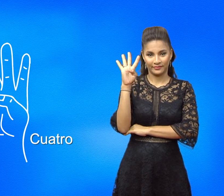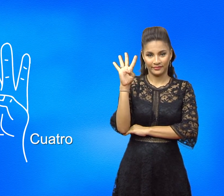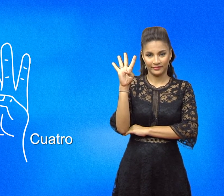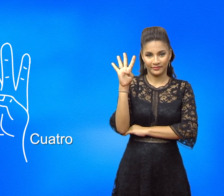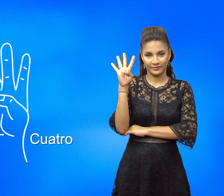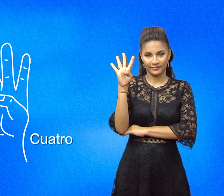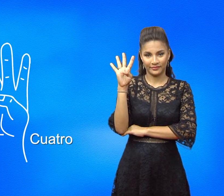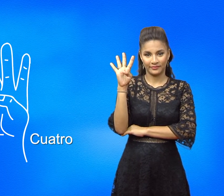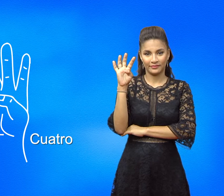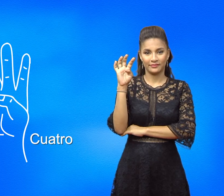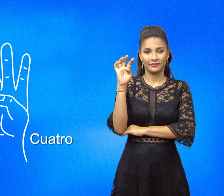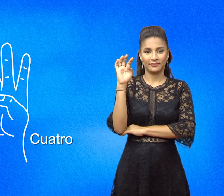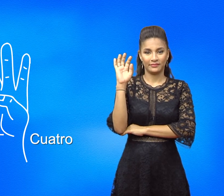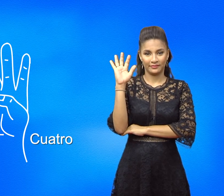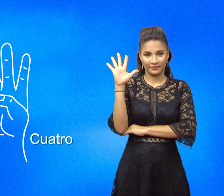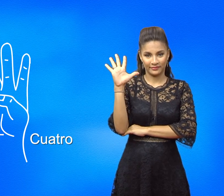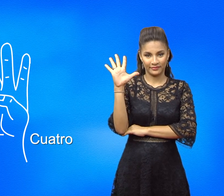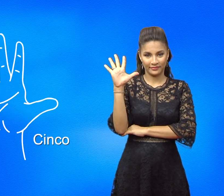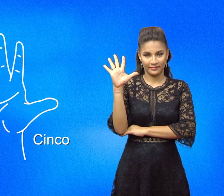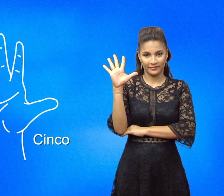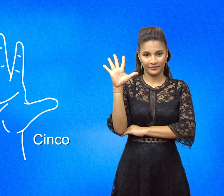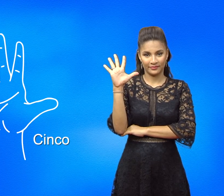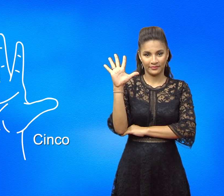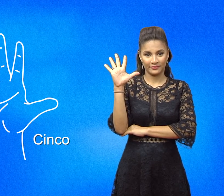4 5